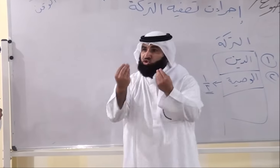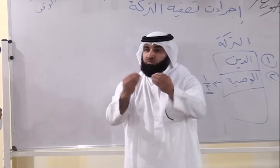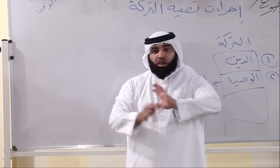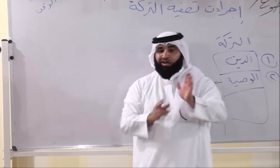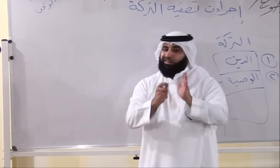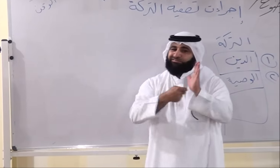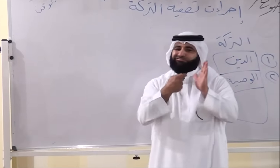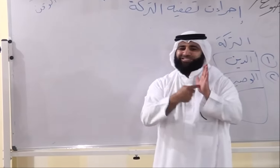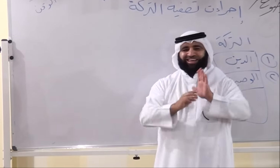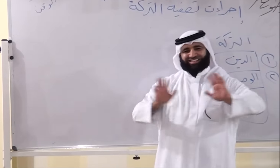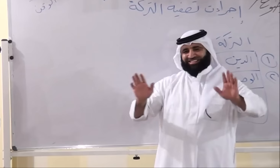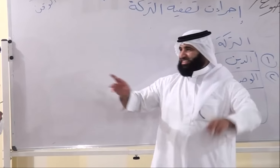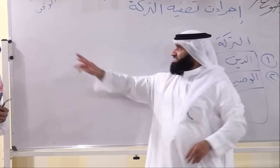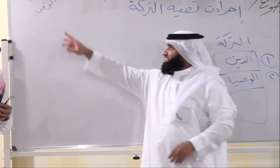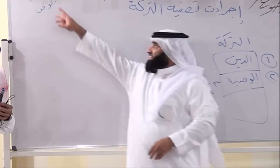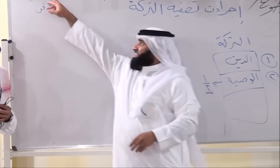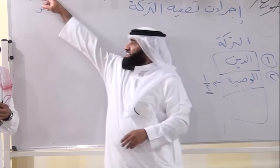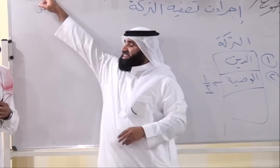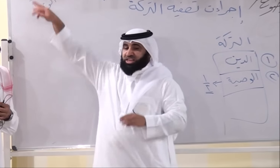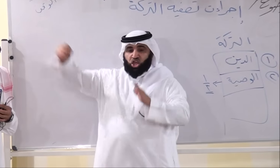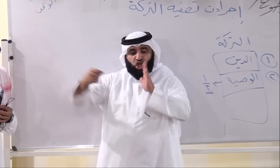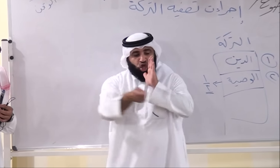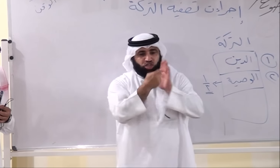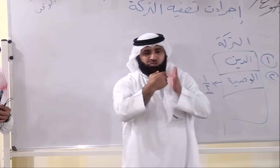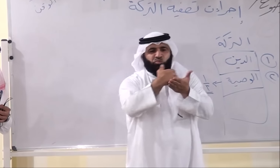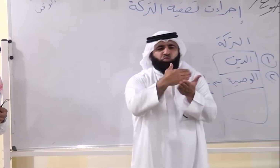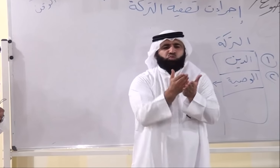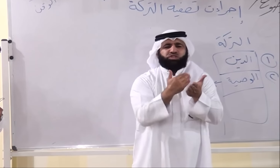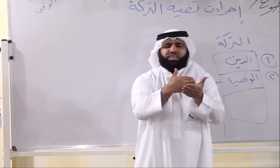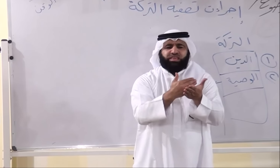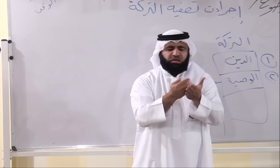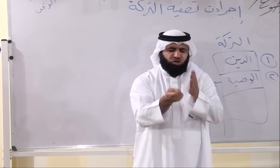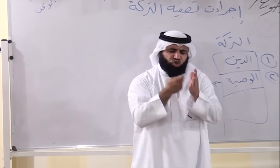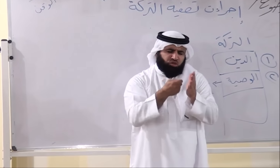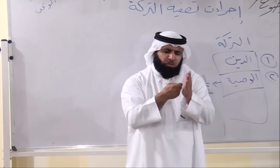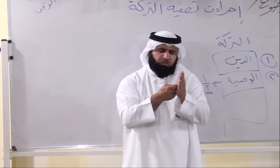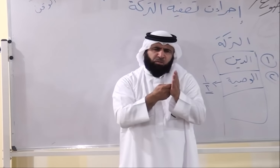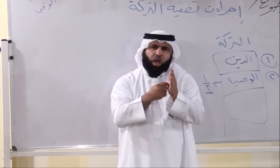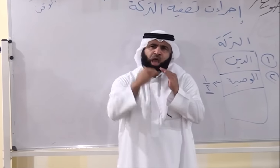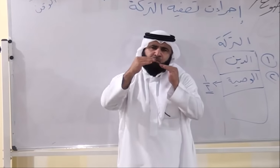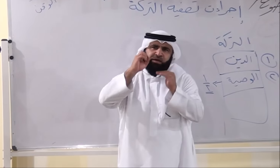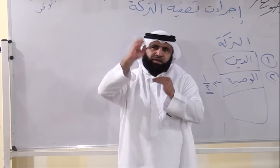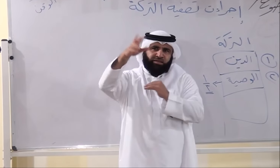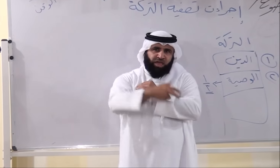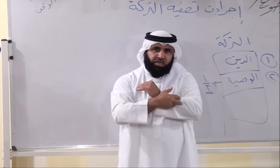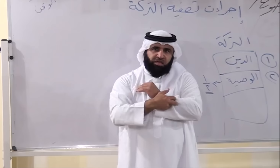الوصية دام انك حي ما عندك مشكلة، تقدر تعدل وتبدل وتزيد وتنقص.